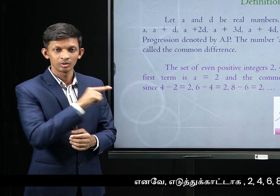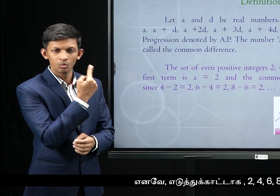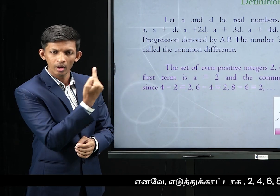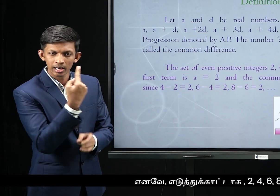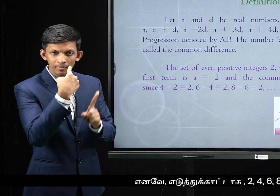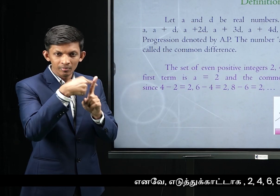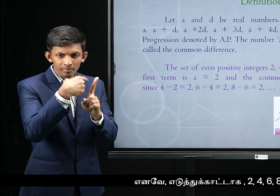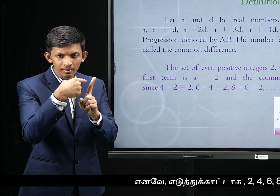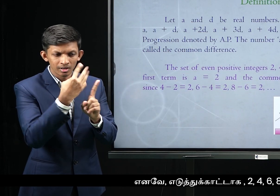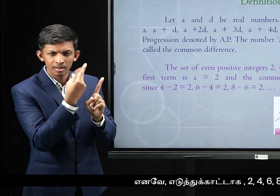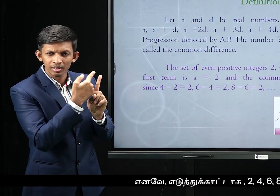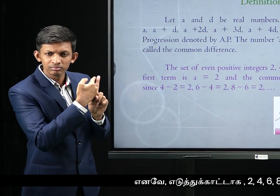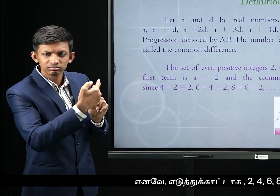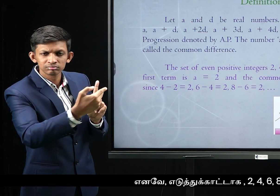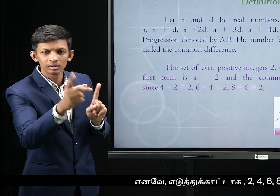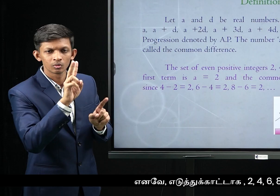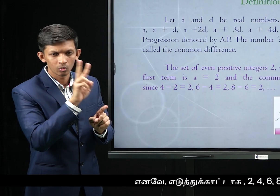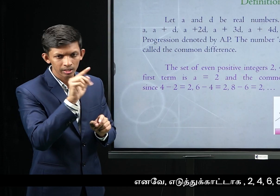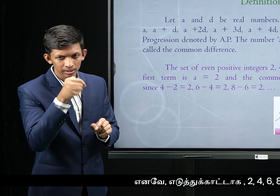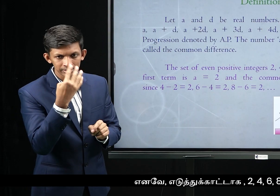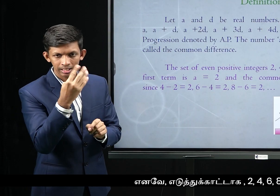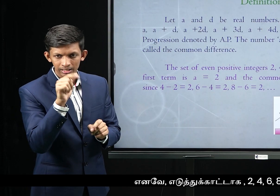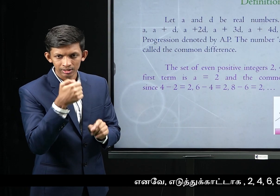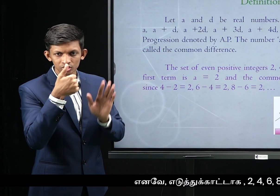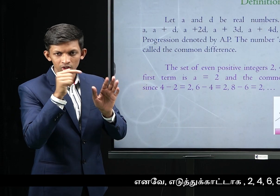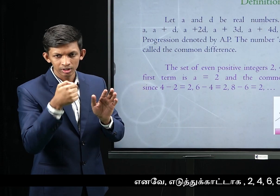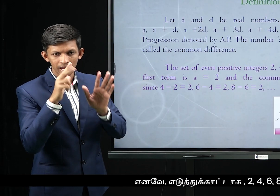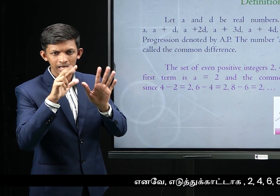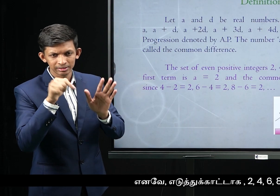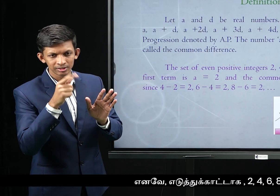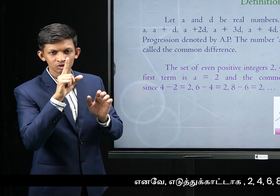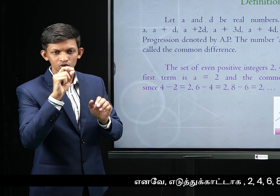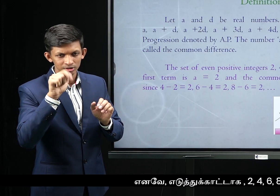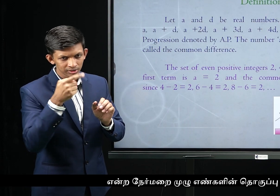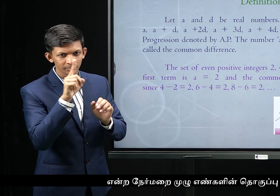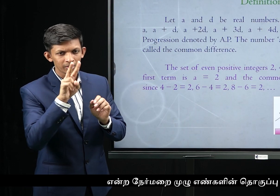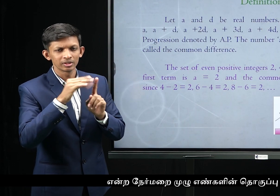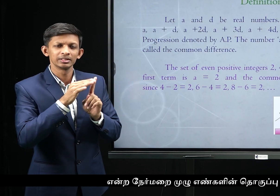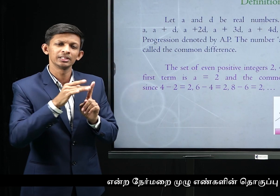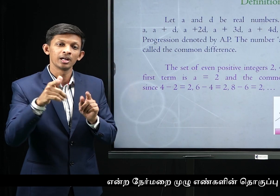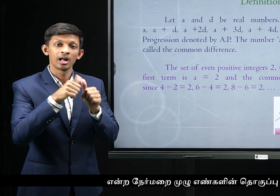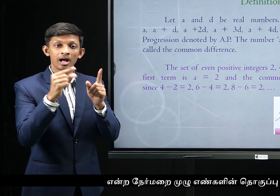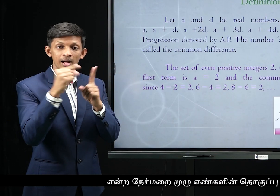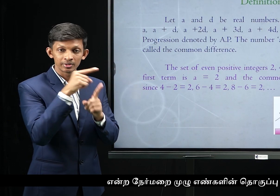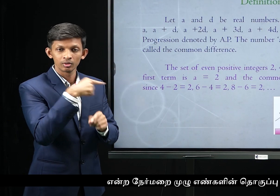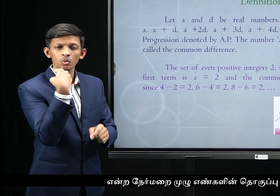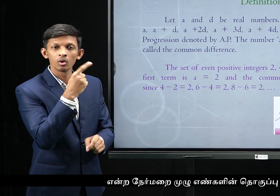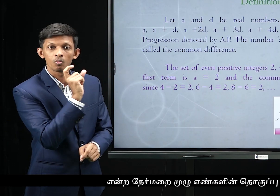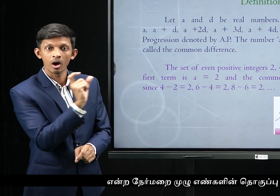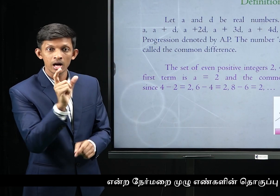எடுத்துக்காட்டாக 2, 4, 6, 8, 10, 12 என்ற நேர்மறை முழு